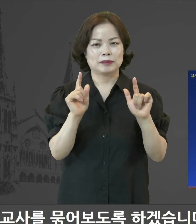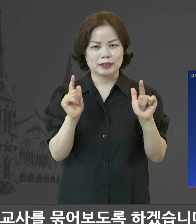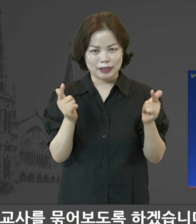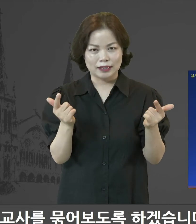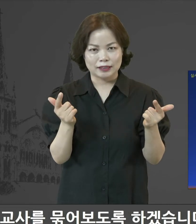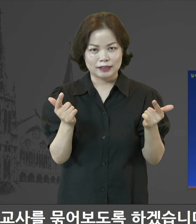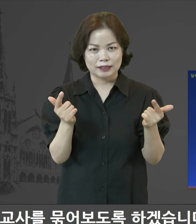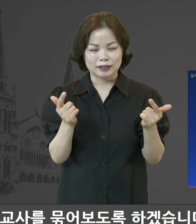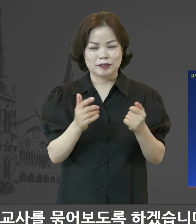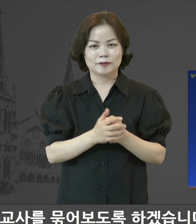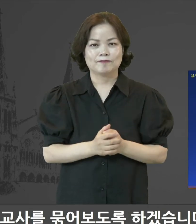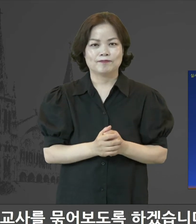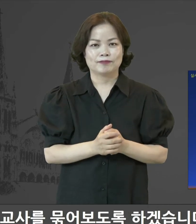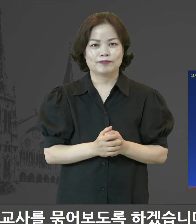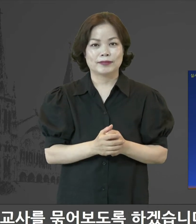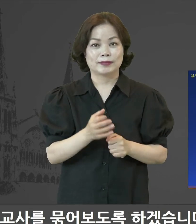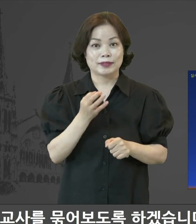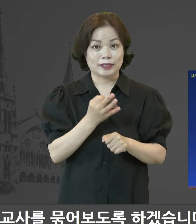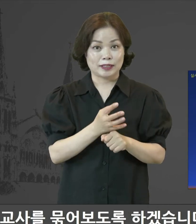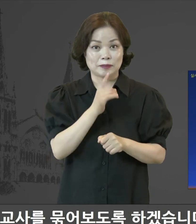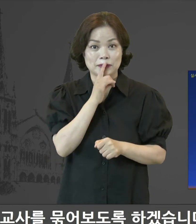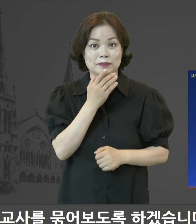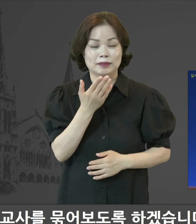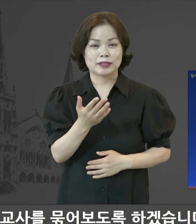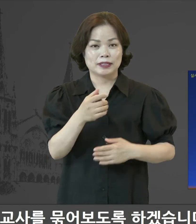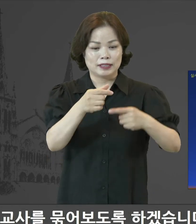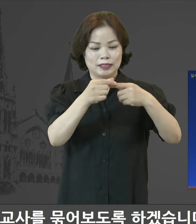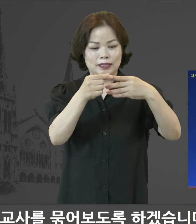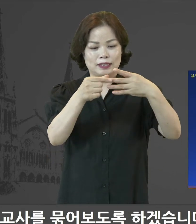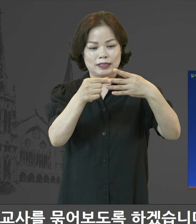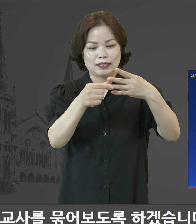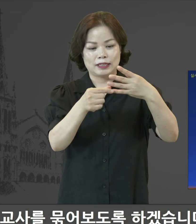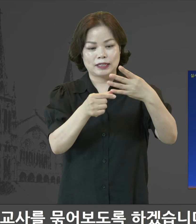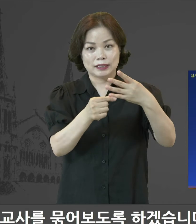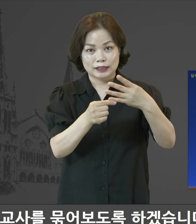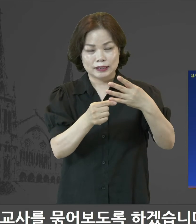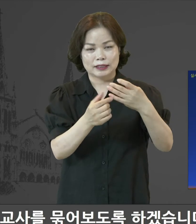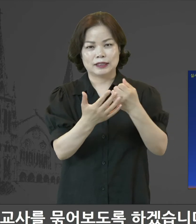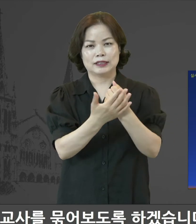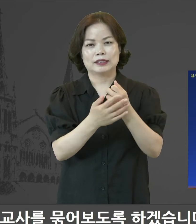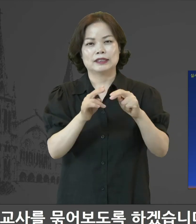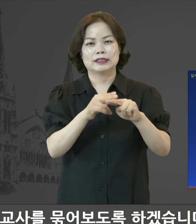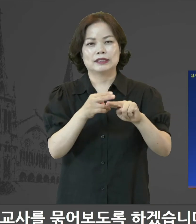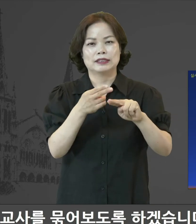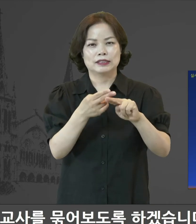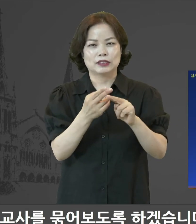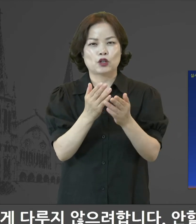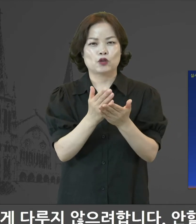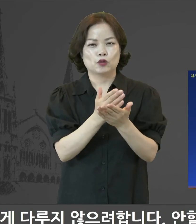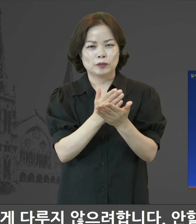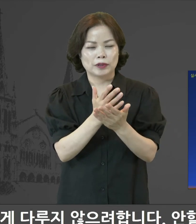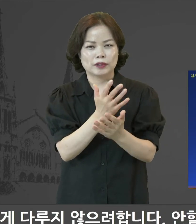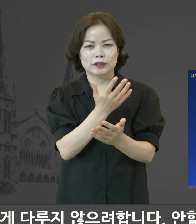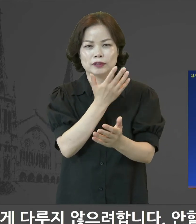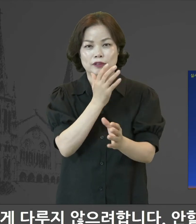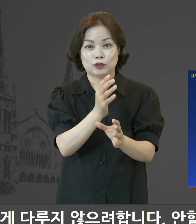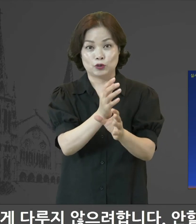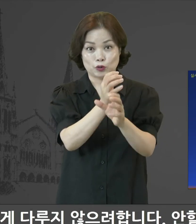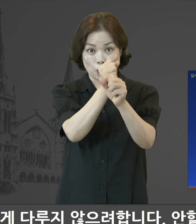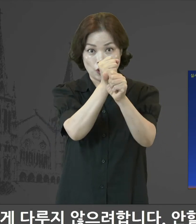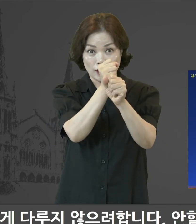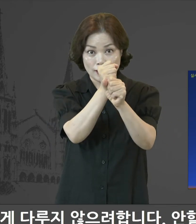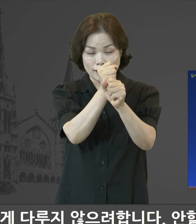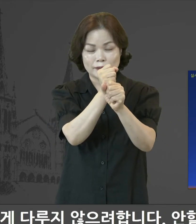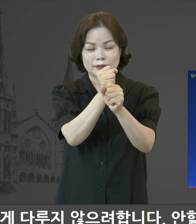또 안 할 수는 없어서 이 네 가지 은사의 구별점만 간단히 요약하고 왜